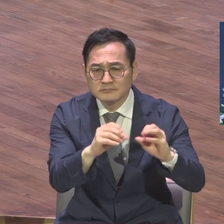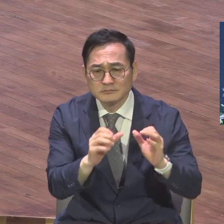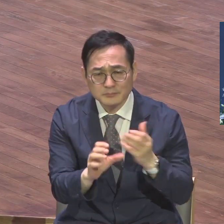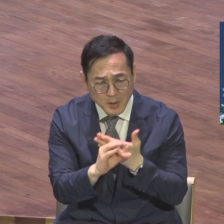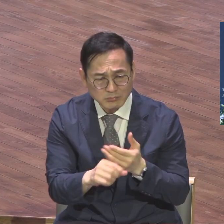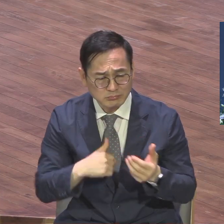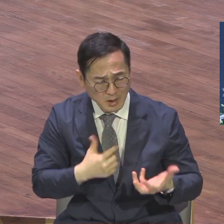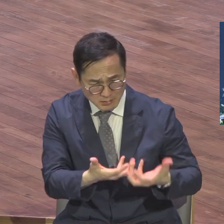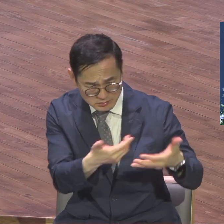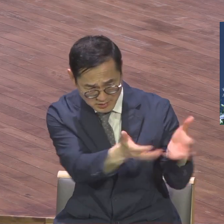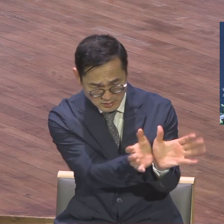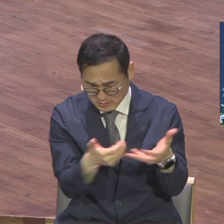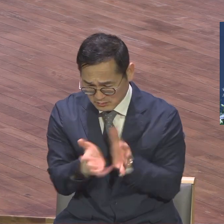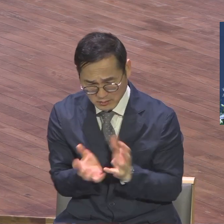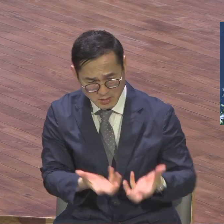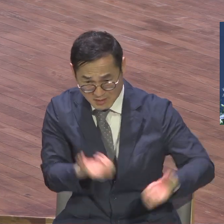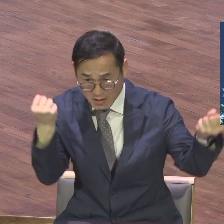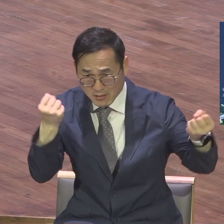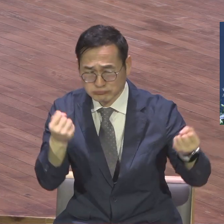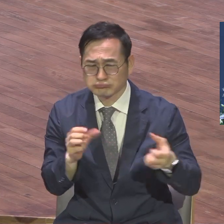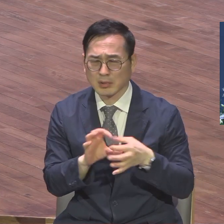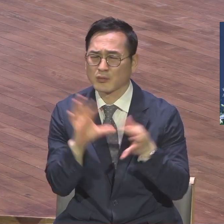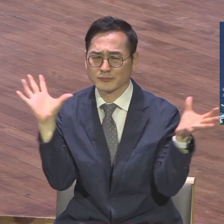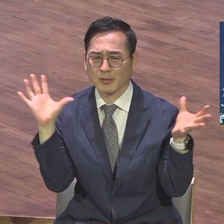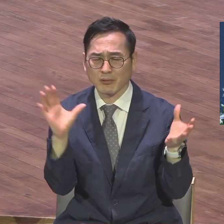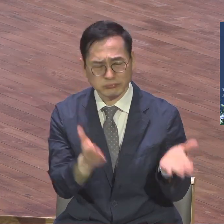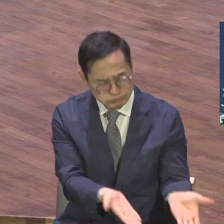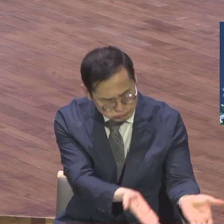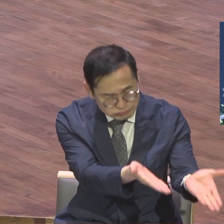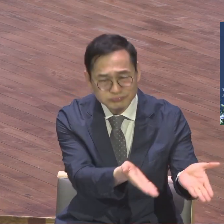없다. 예수님 이름으로 하고 있다 하면